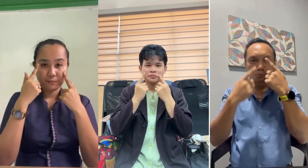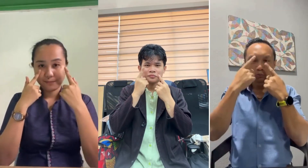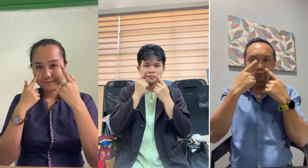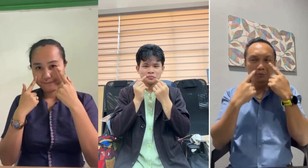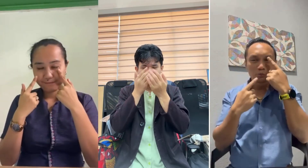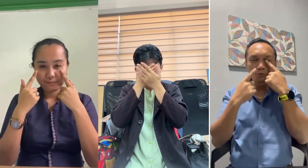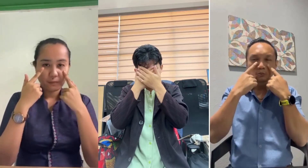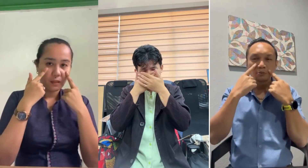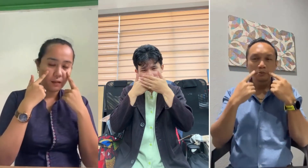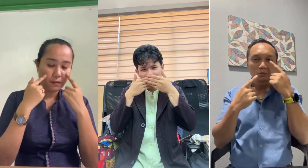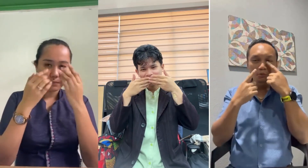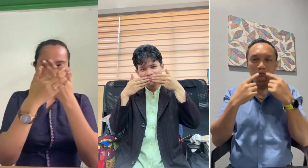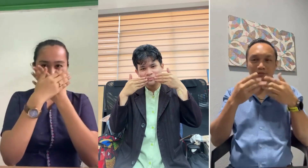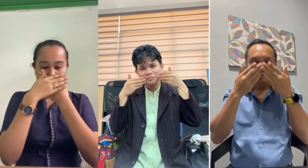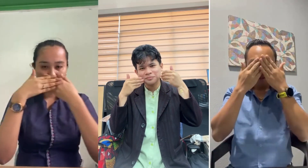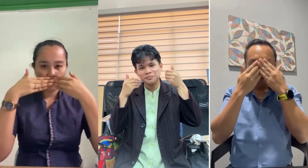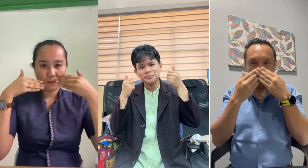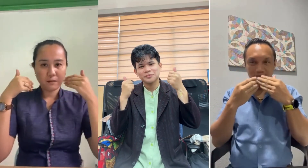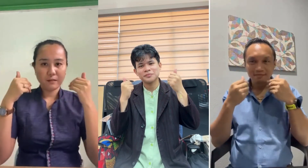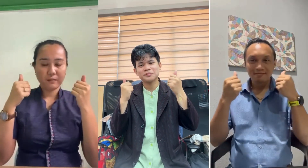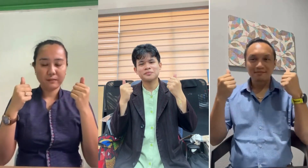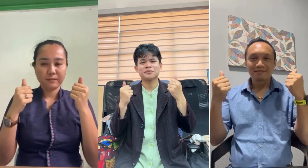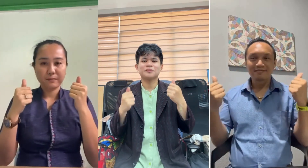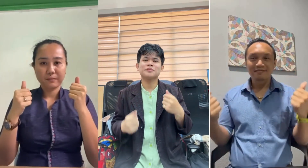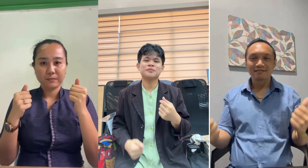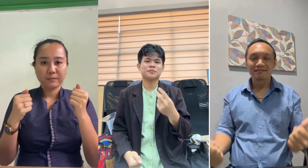Napapawi ang bighati,